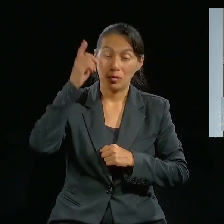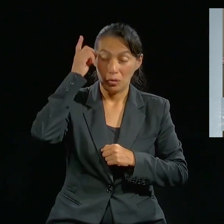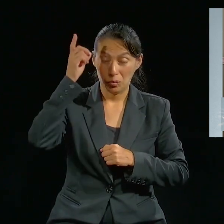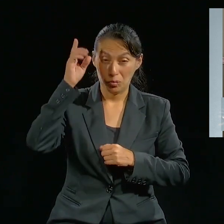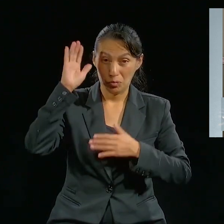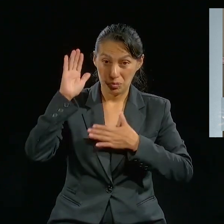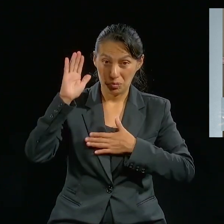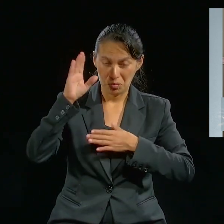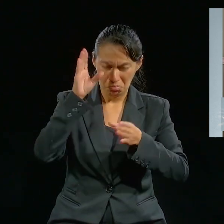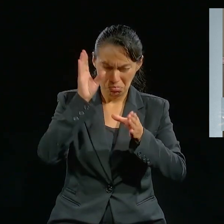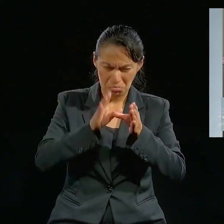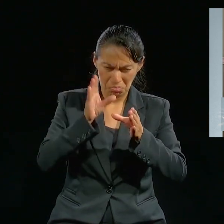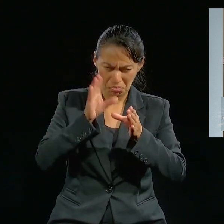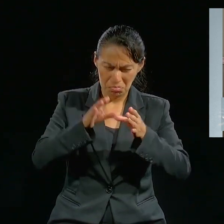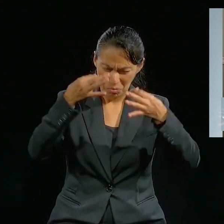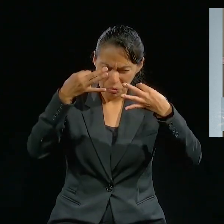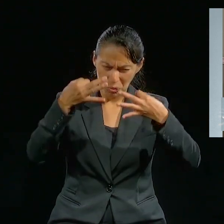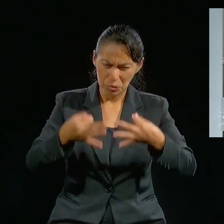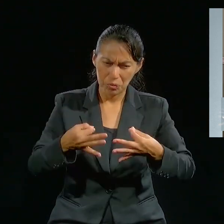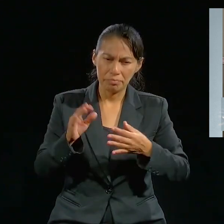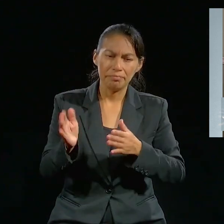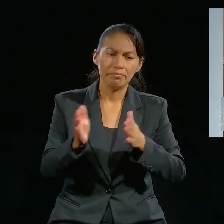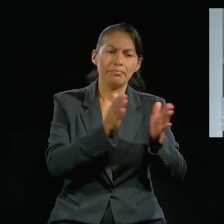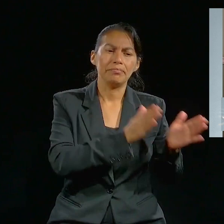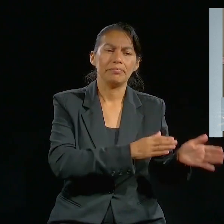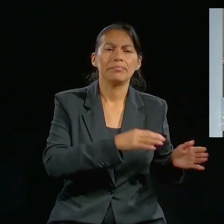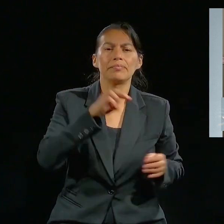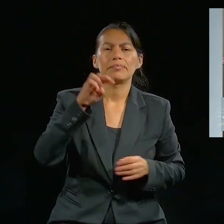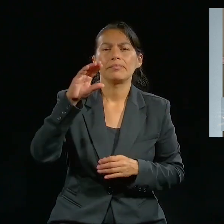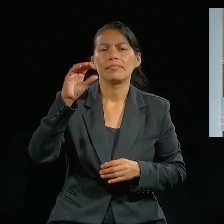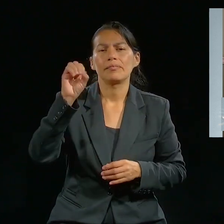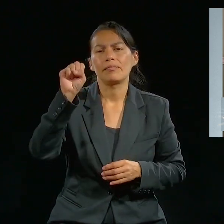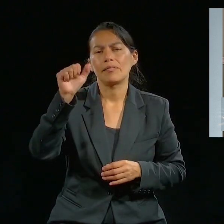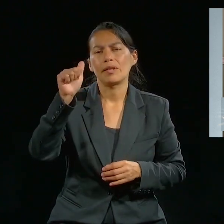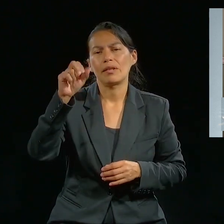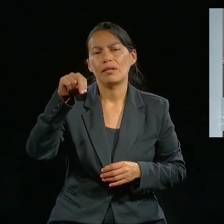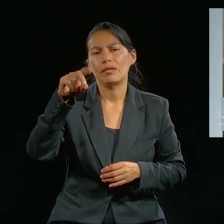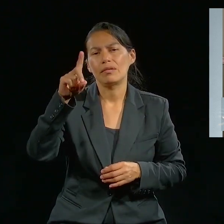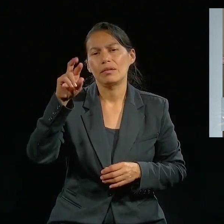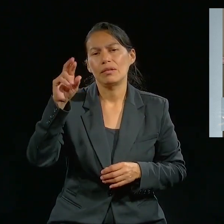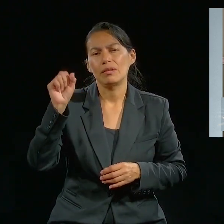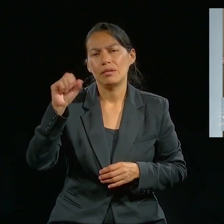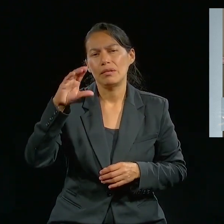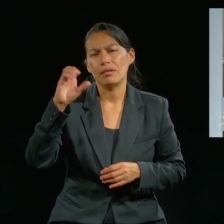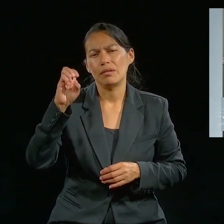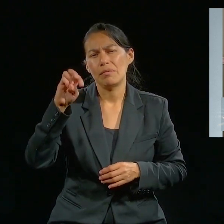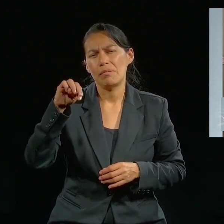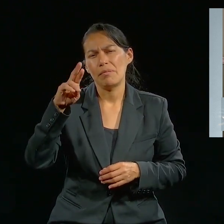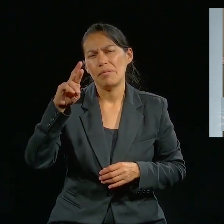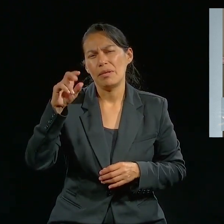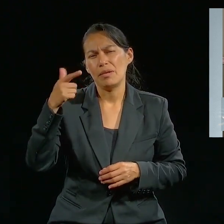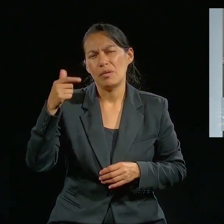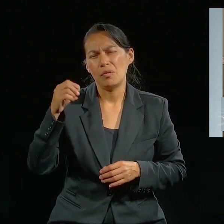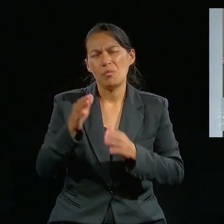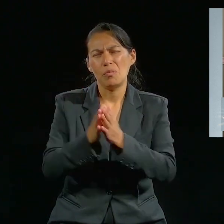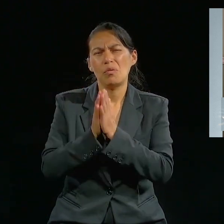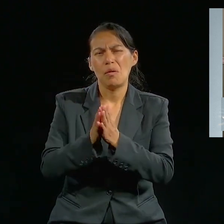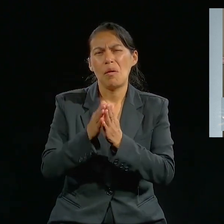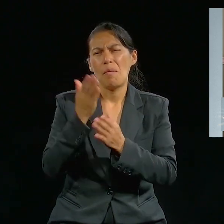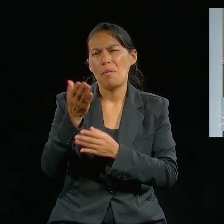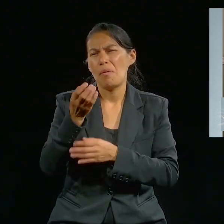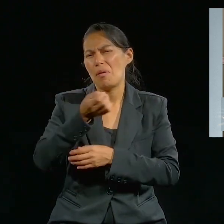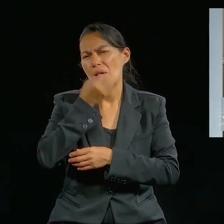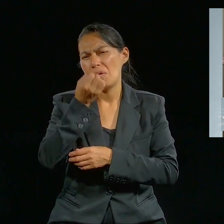cumplir su palabra Sandra Milena Camargo pido por la formación del carácter y su vida espiritual de mis hijos